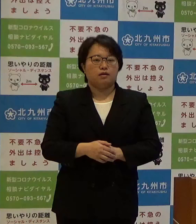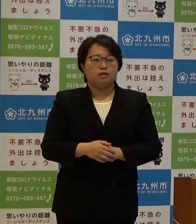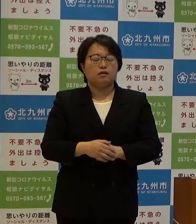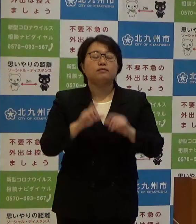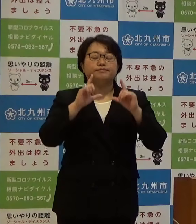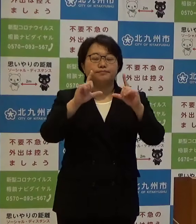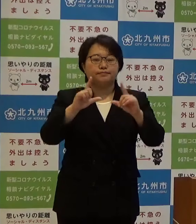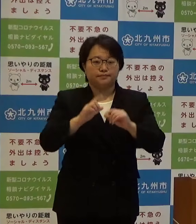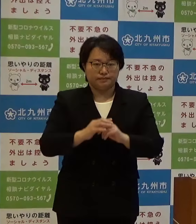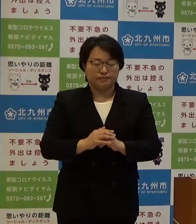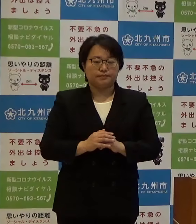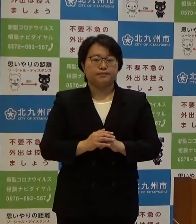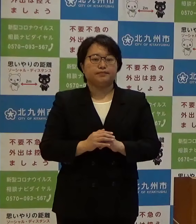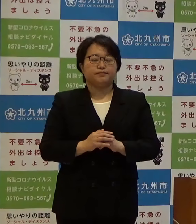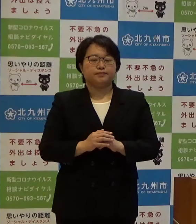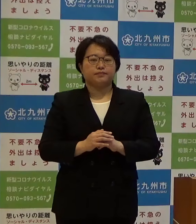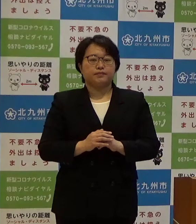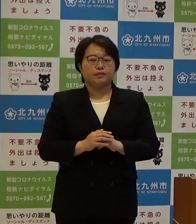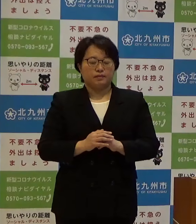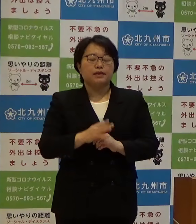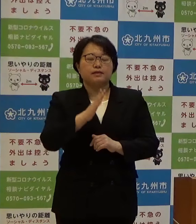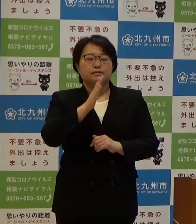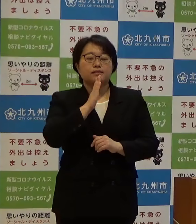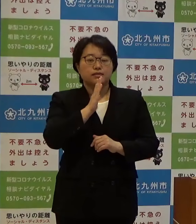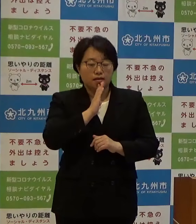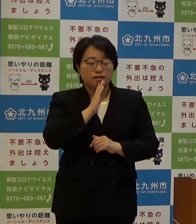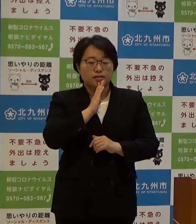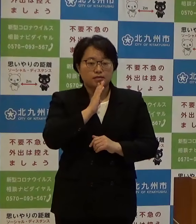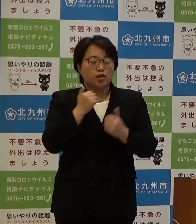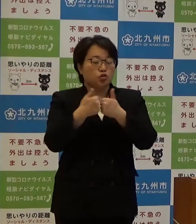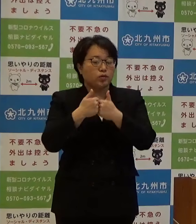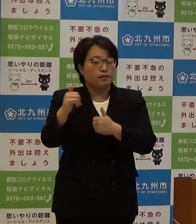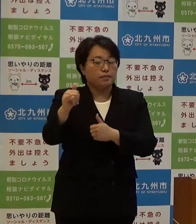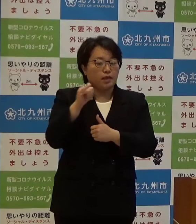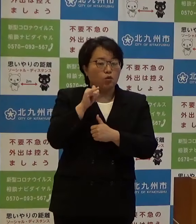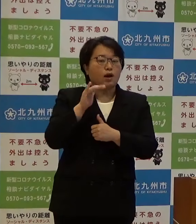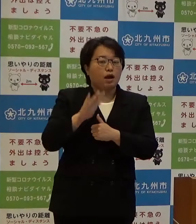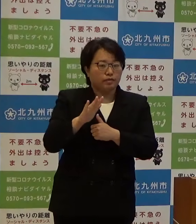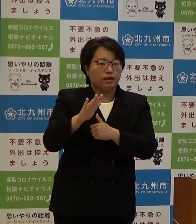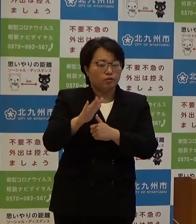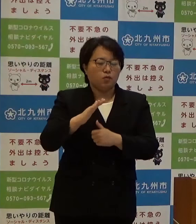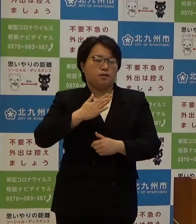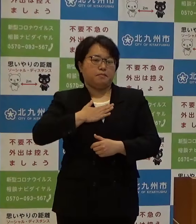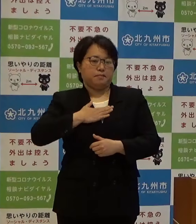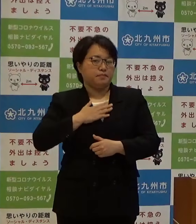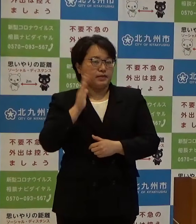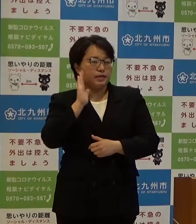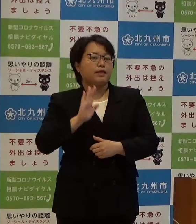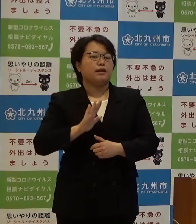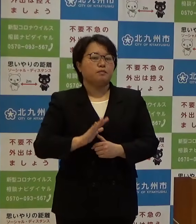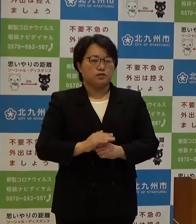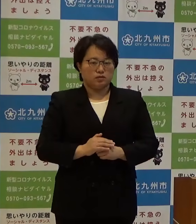現にそういうことがあったという事実は確認しております。ただ市役所